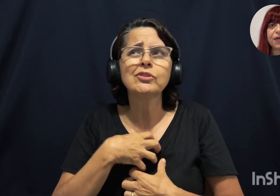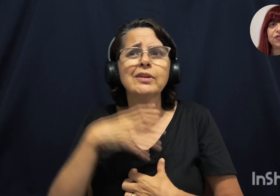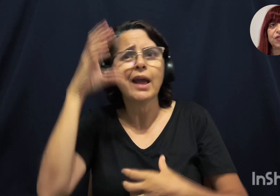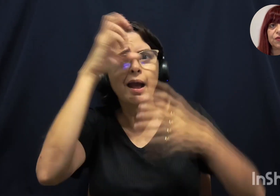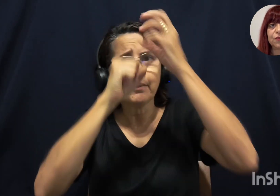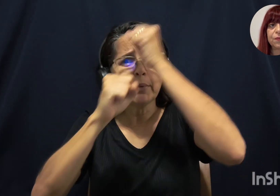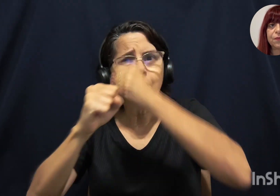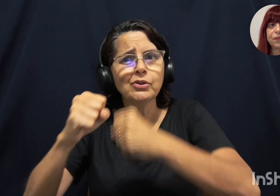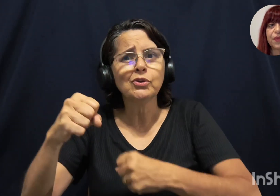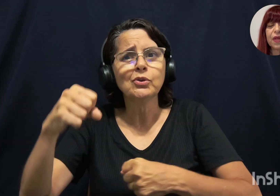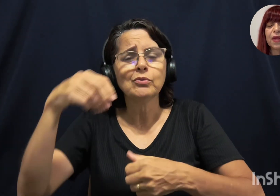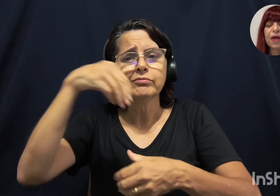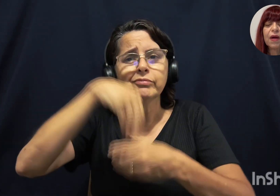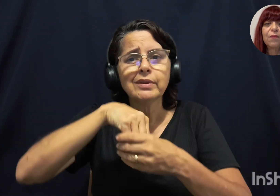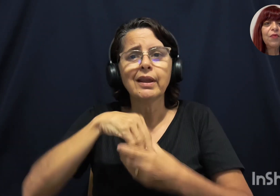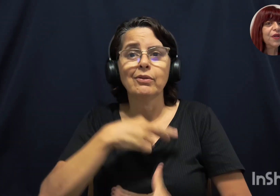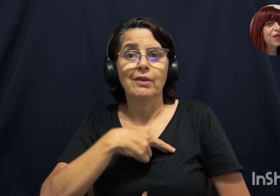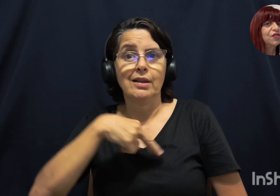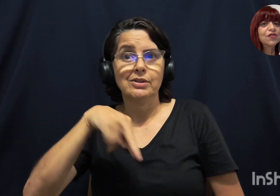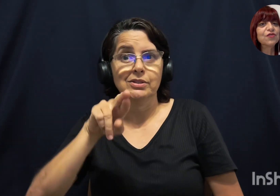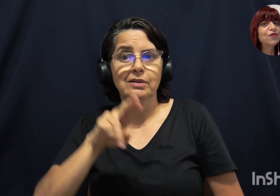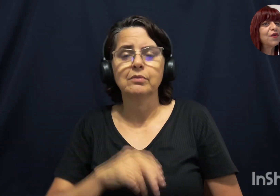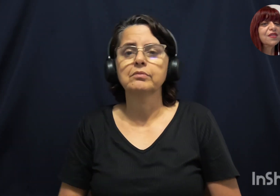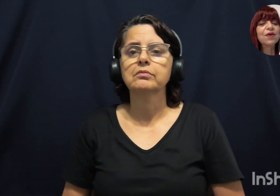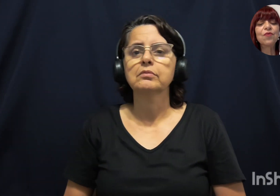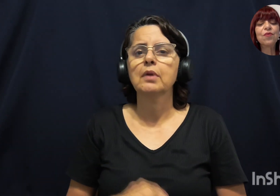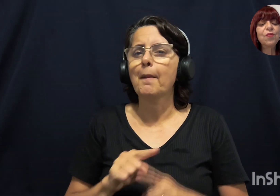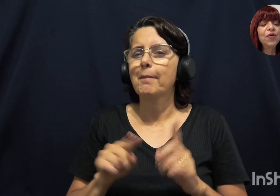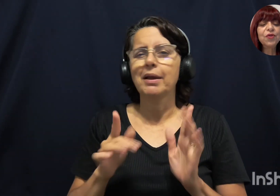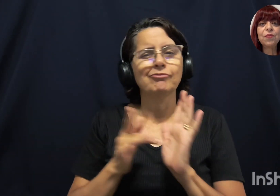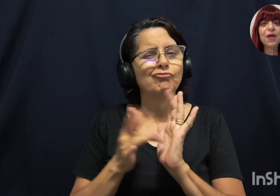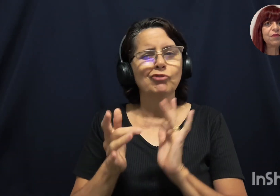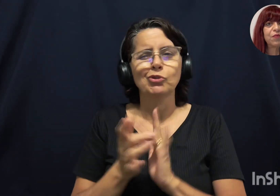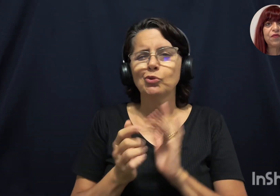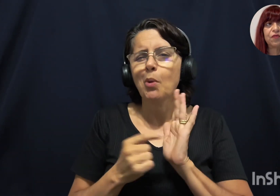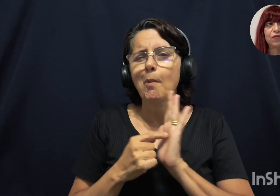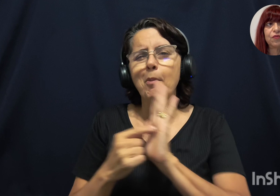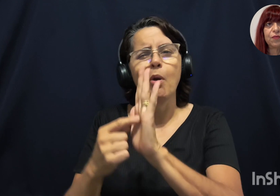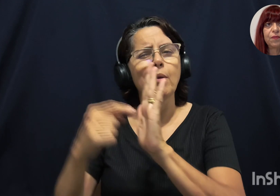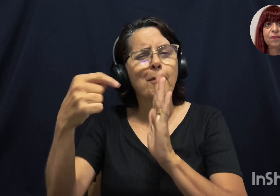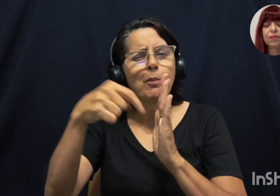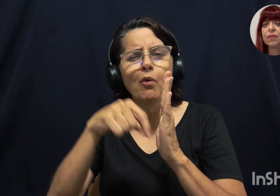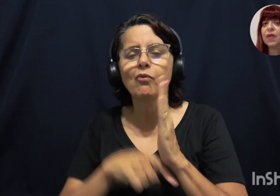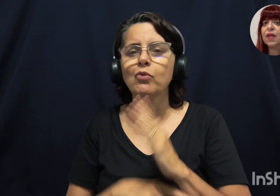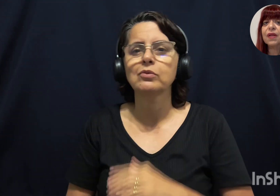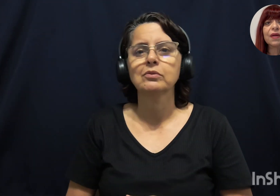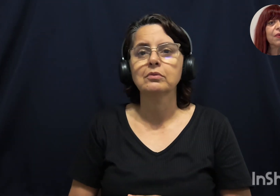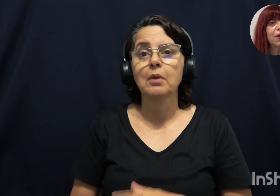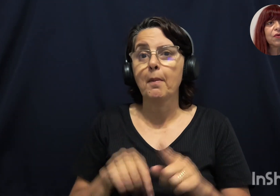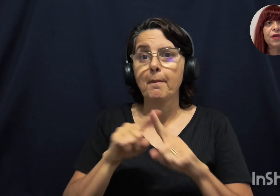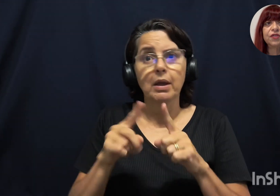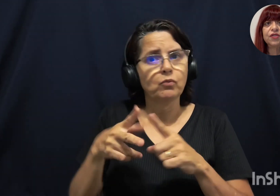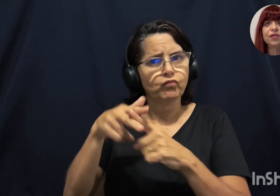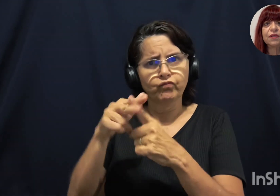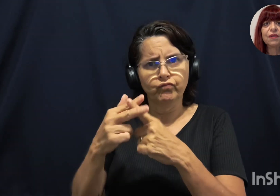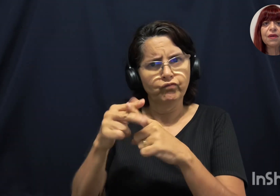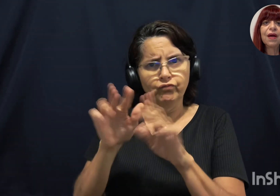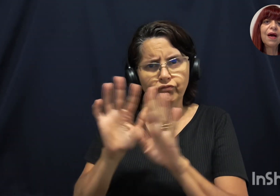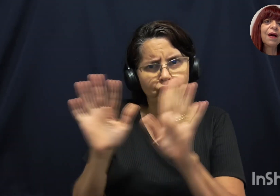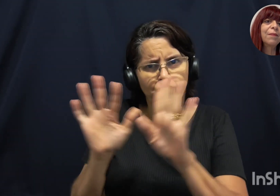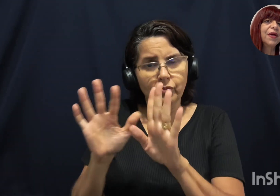havia aprendido. Porém, Jesus faz algo muito mais profundo. Ele não a